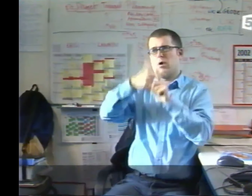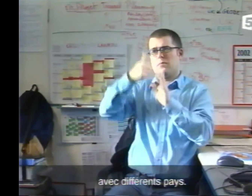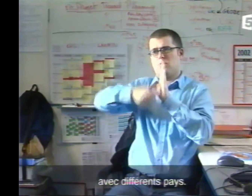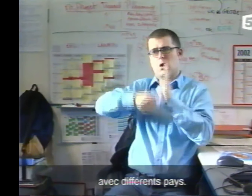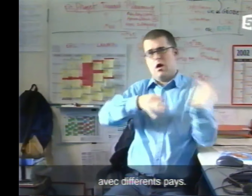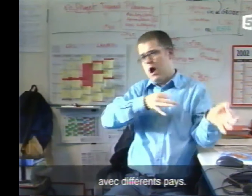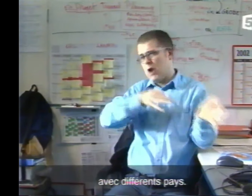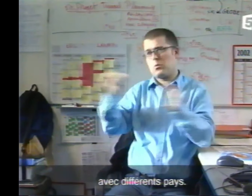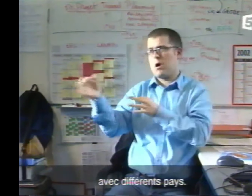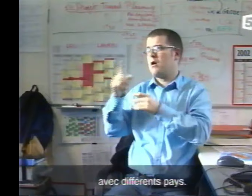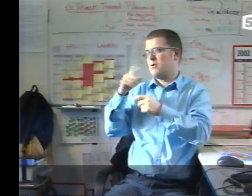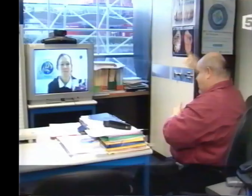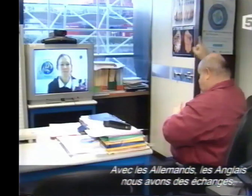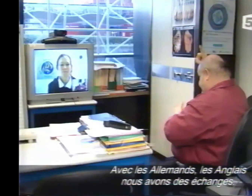avec différents pays.